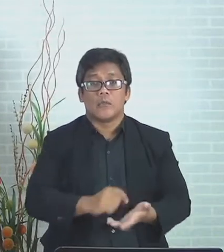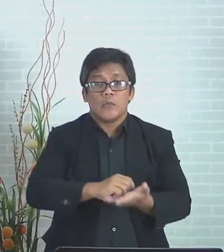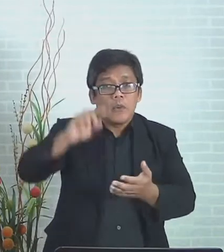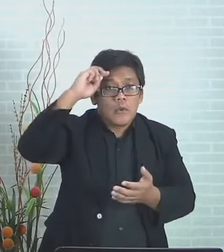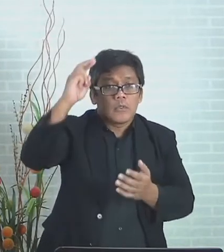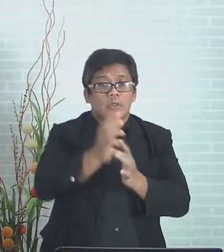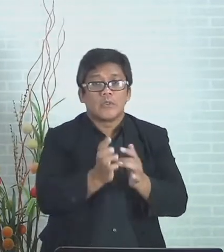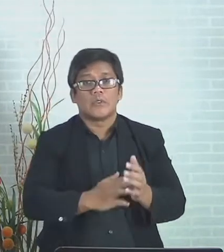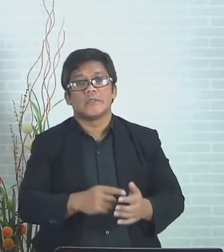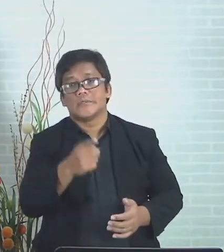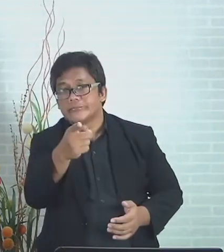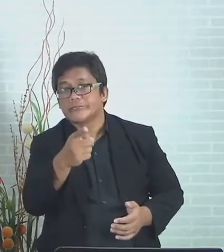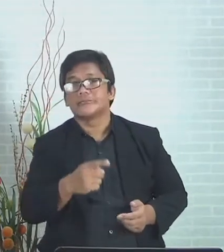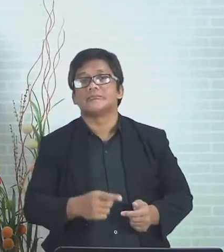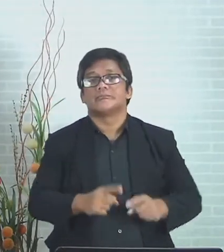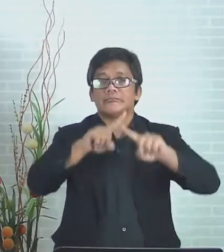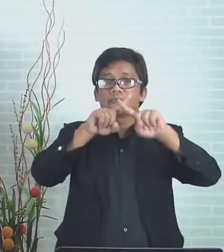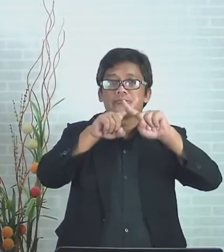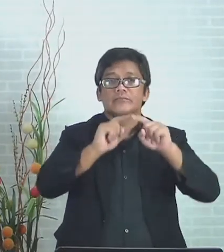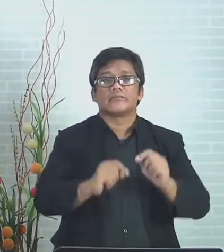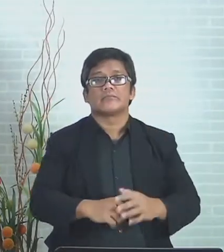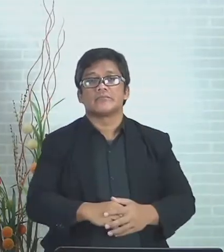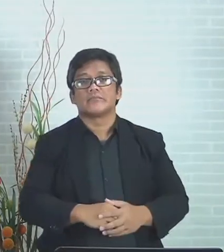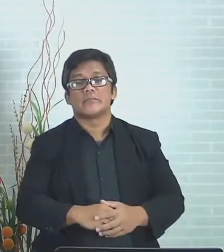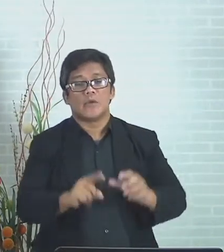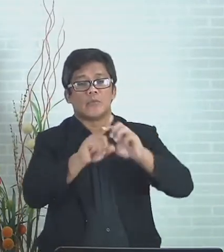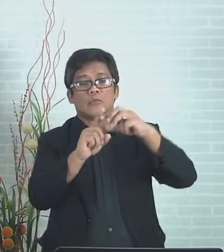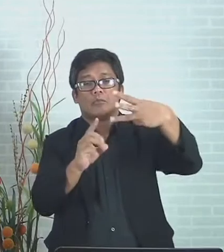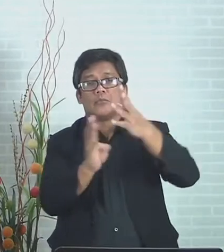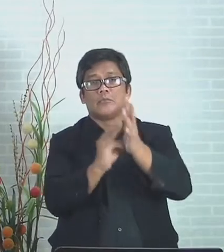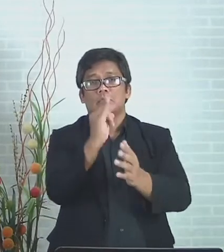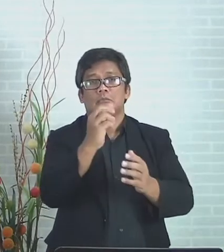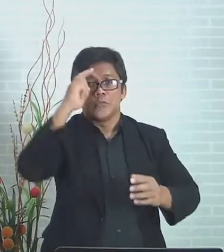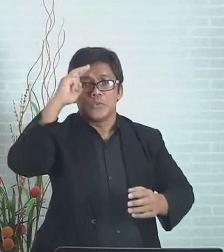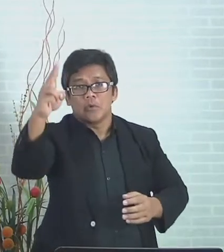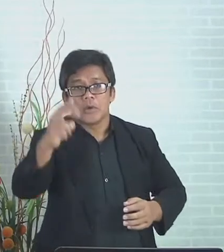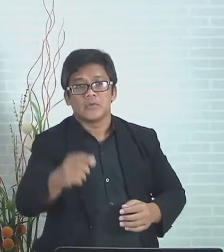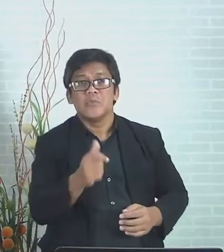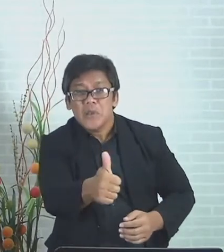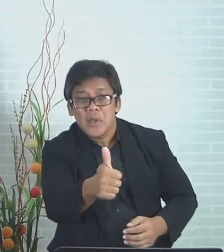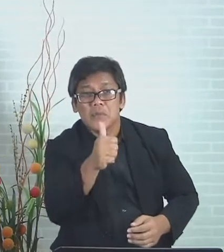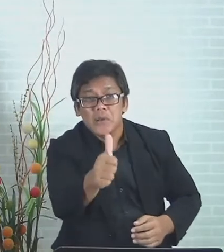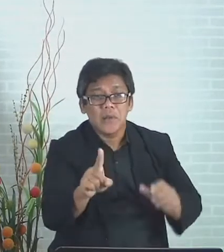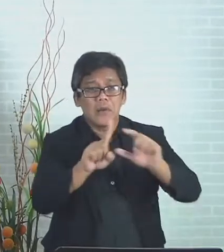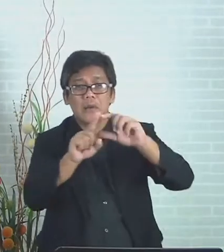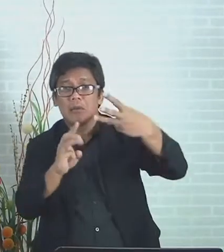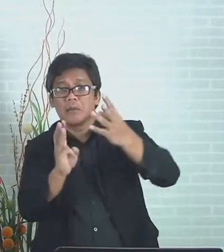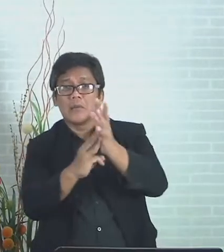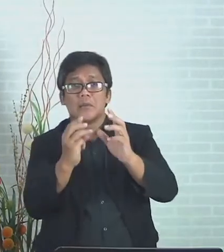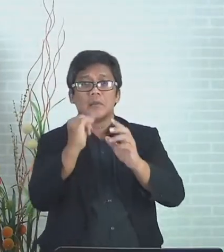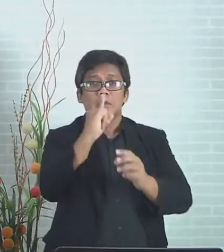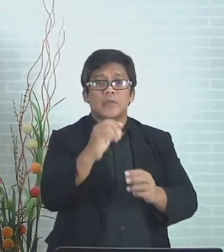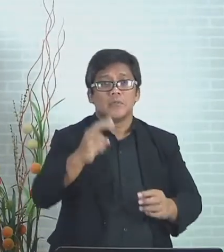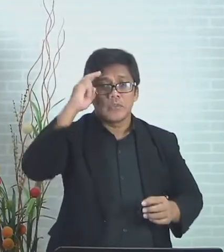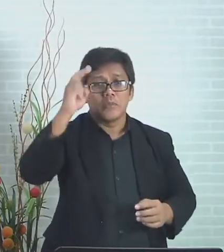mungkin ngomong sesuatu yang benar tapi kita ngomongin Demi Tuhan saya katakan benar ini ya Demi Tuhan aku nah berdusta